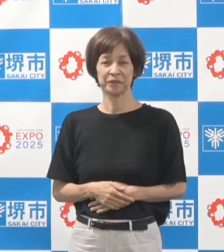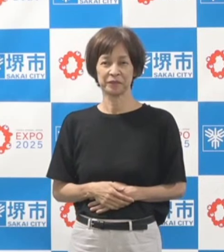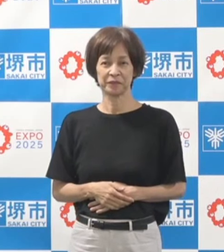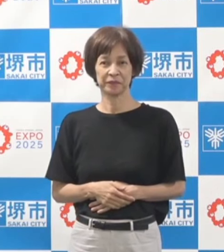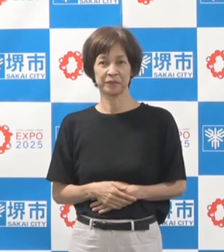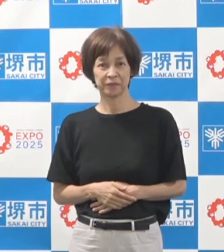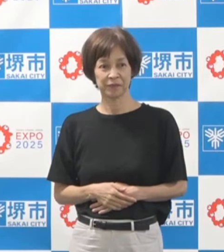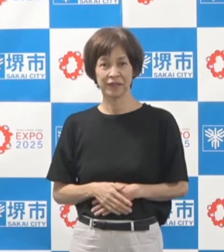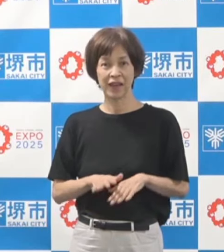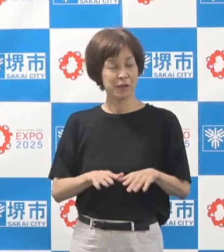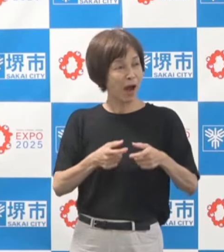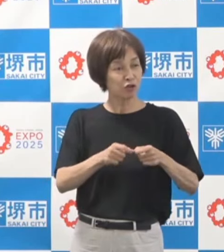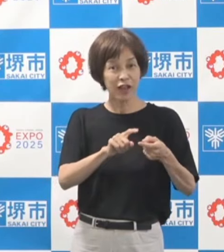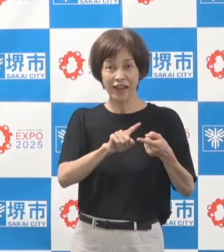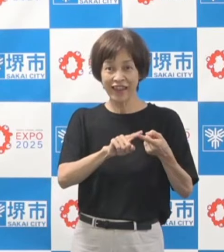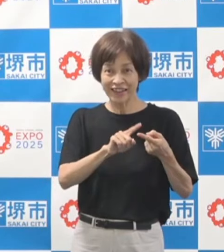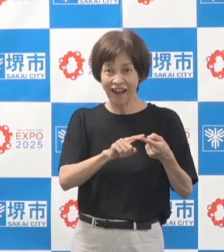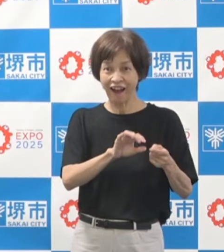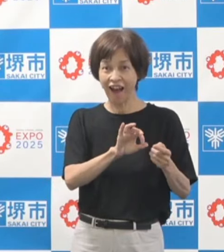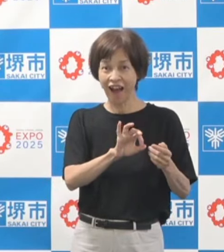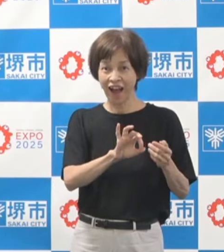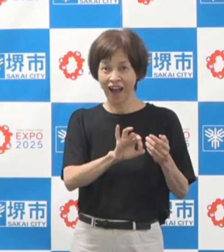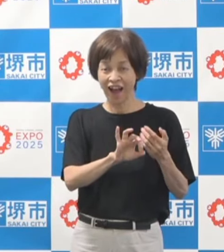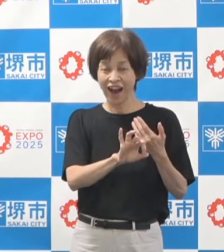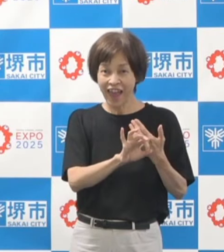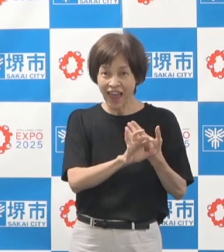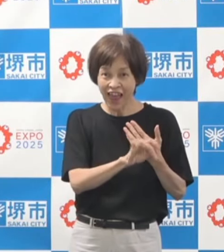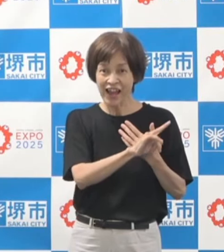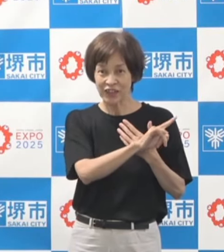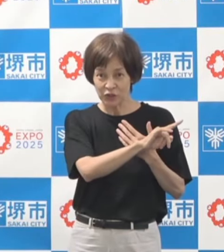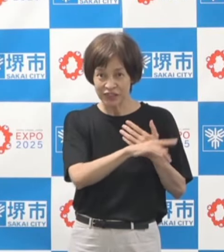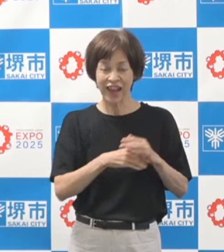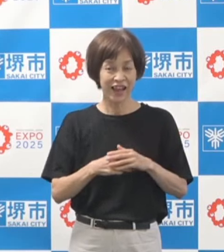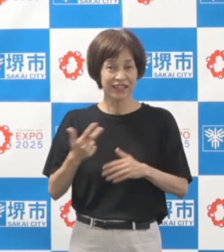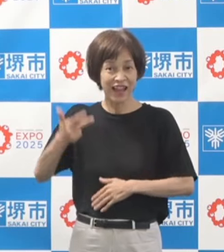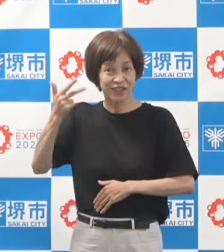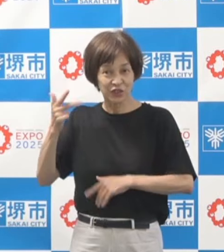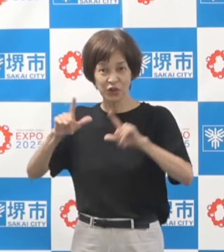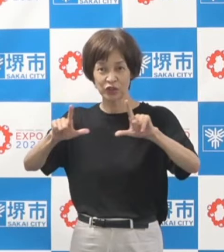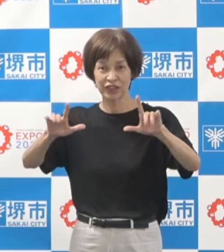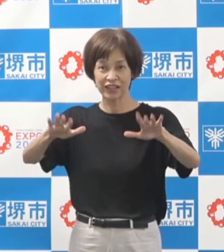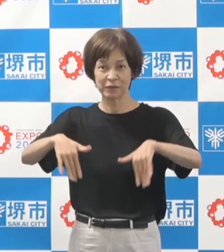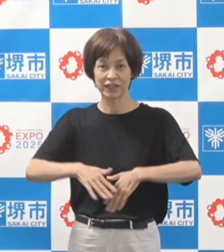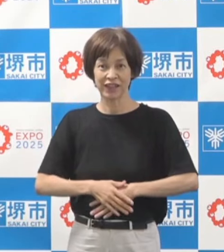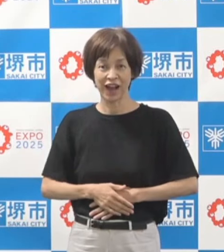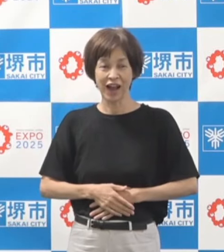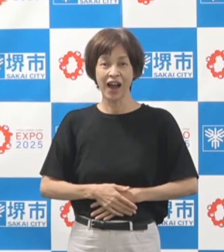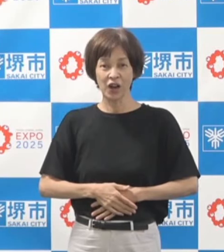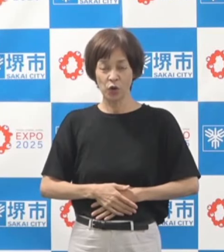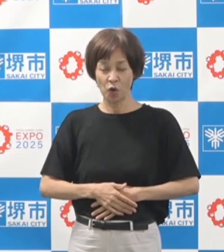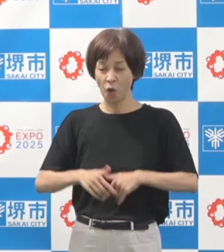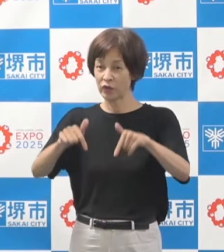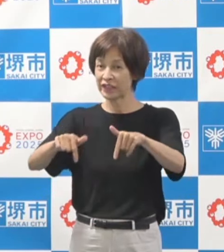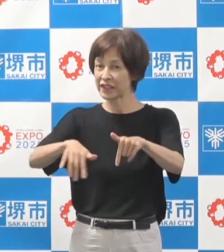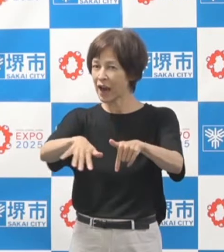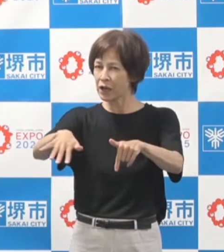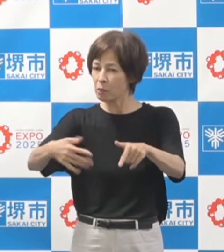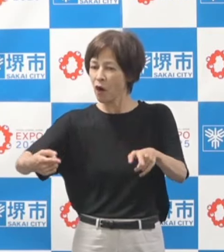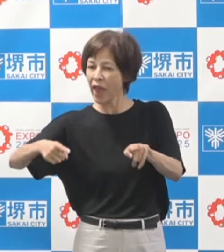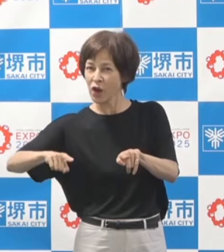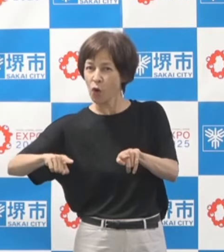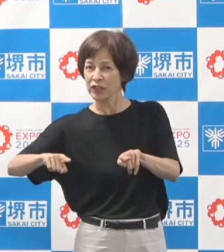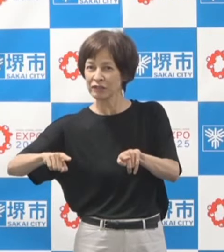今具体的な絵として進め方として先週もお伝えをしましたが、一方でこの西側のところも並行して行いま